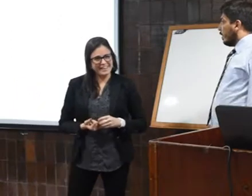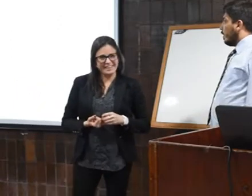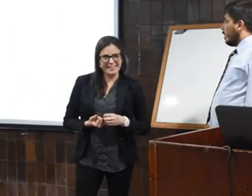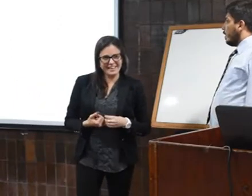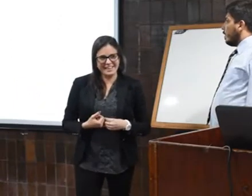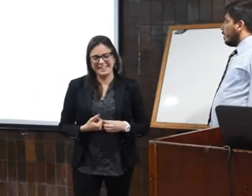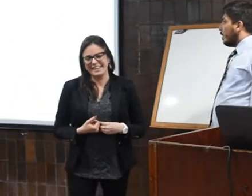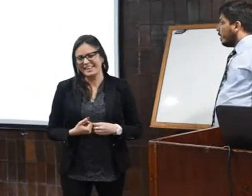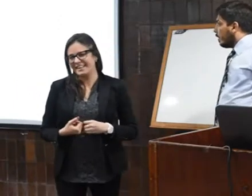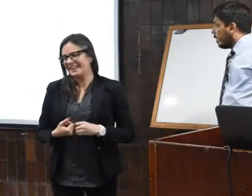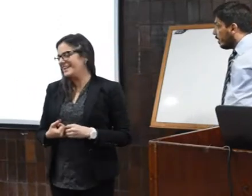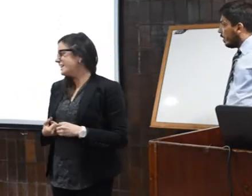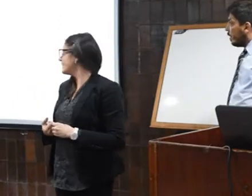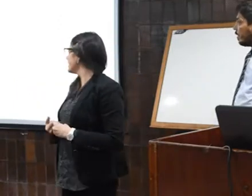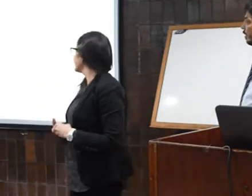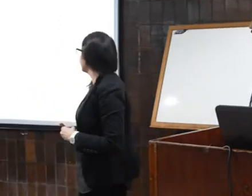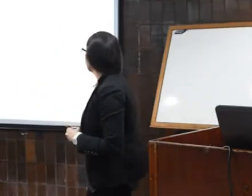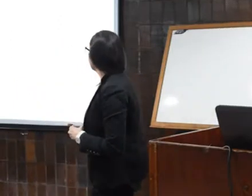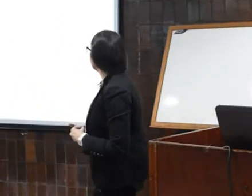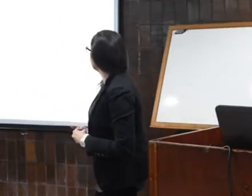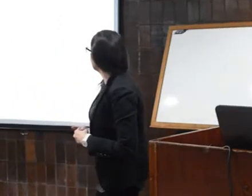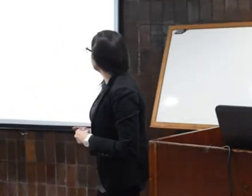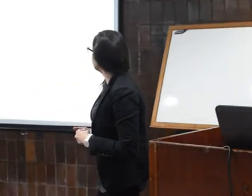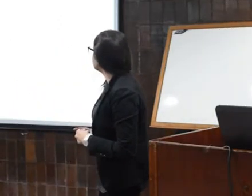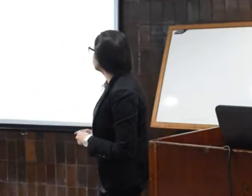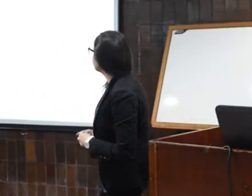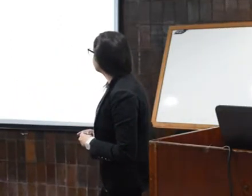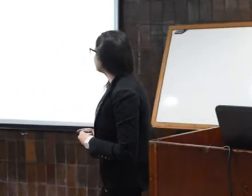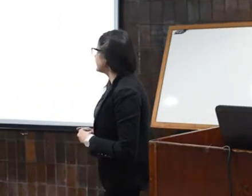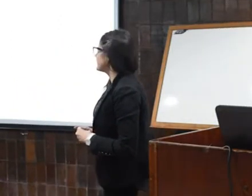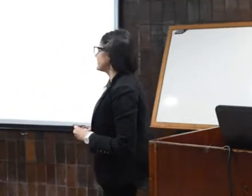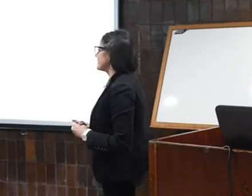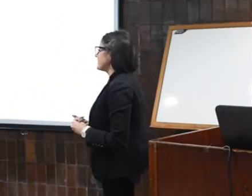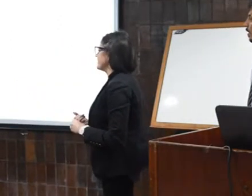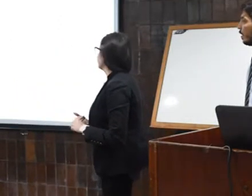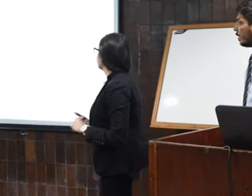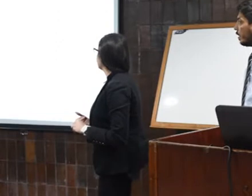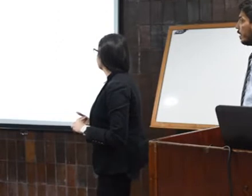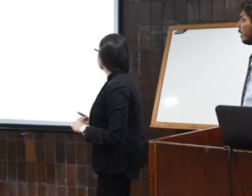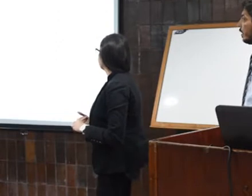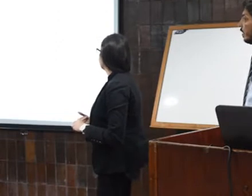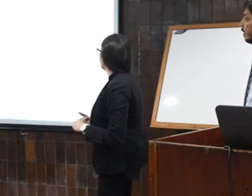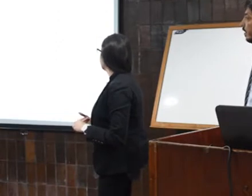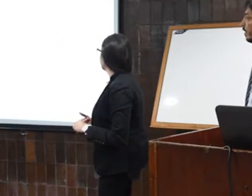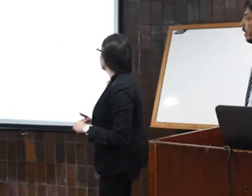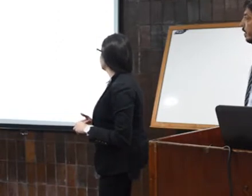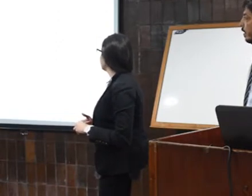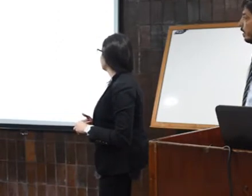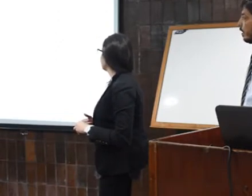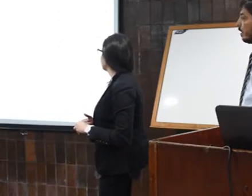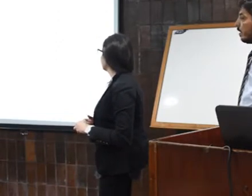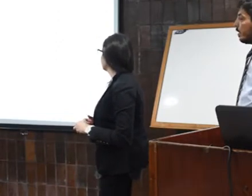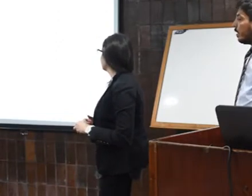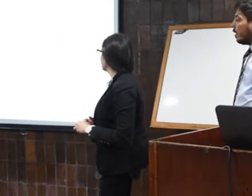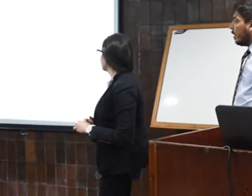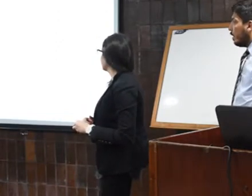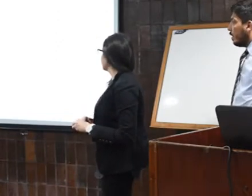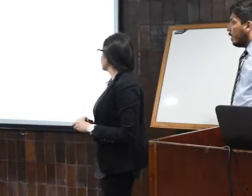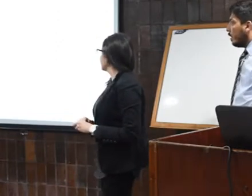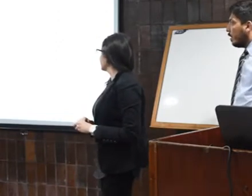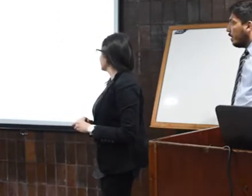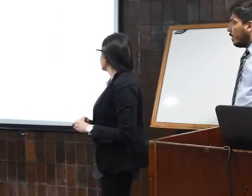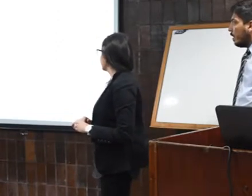solicitud de compra de un contrato a prima única por una abultada suma por parte de aseguradas con poca experiencia en lugar de decidir